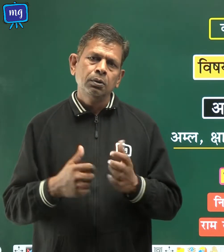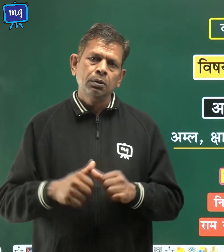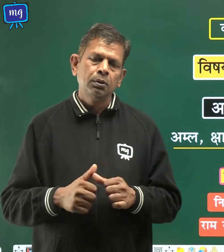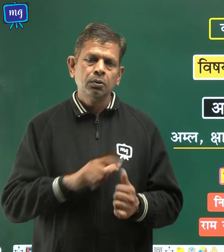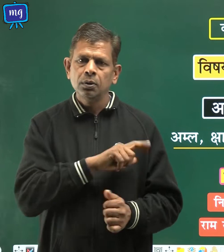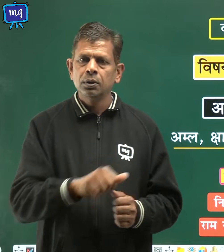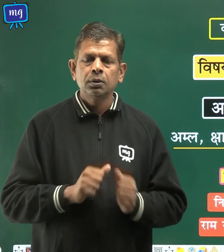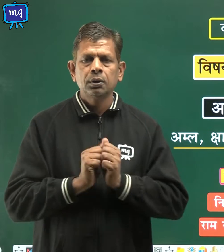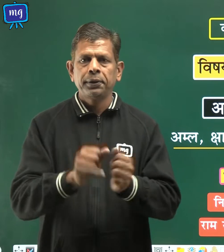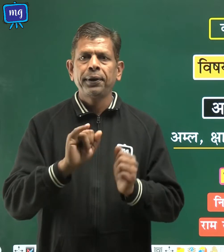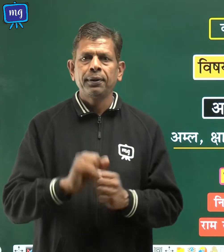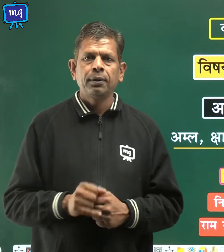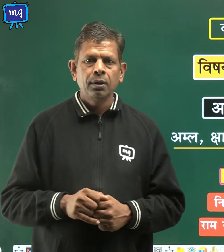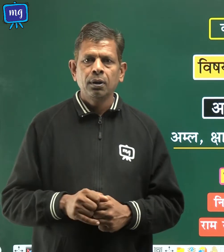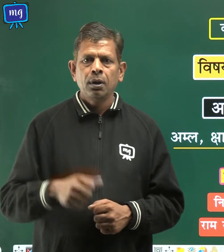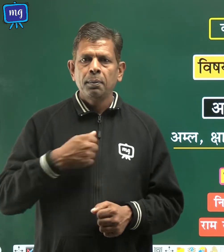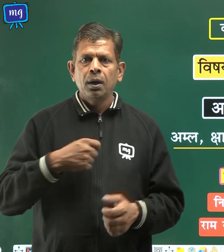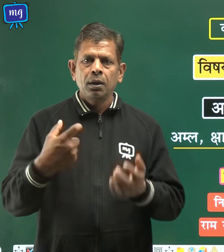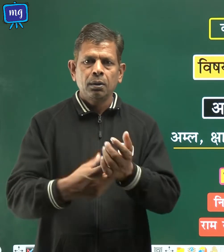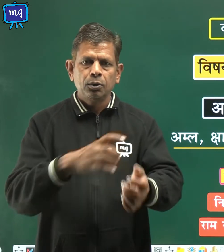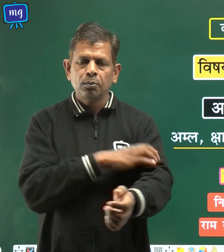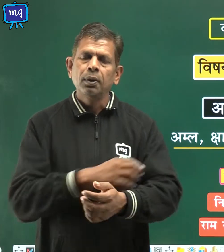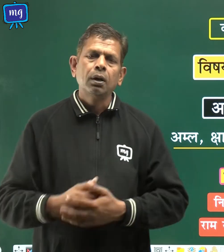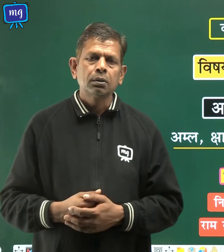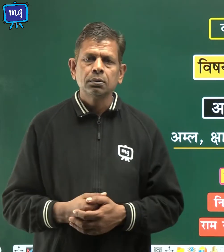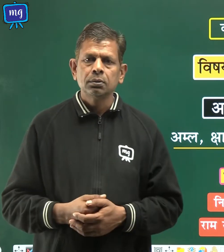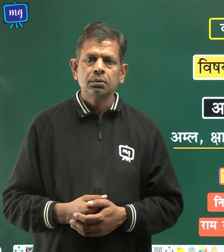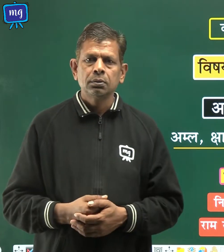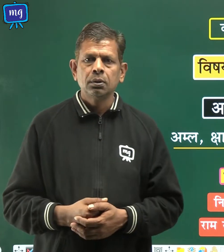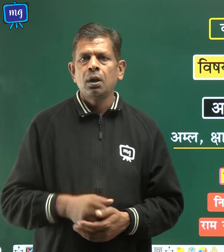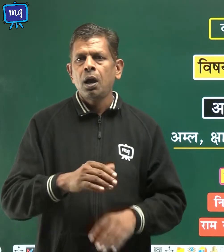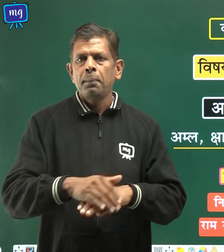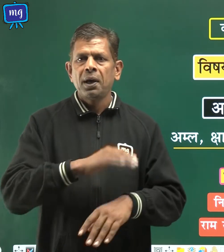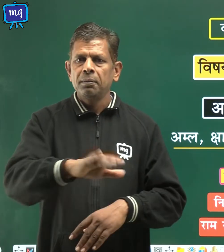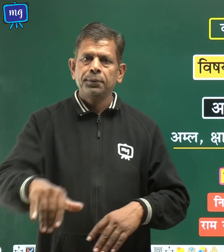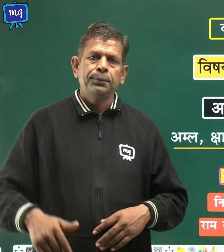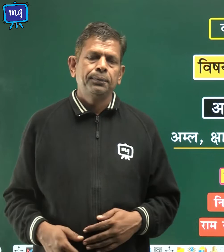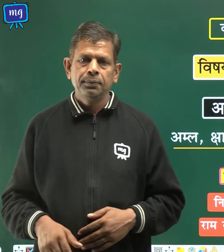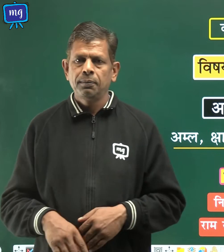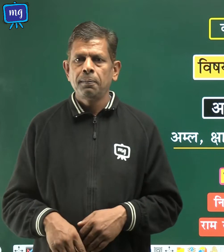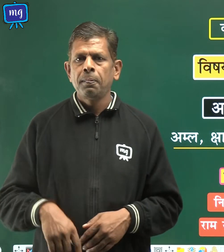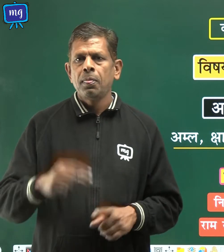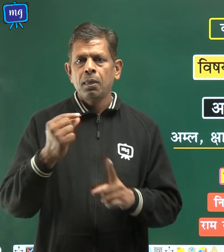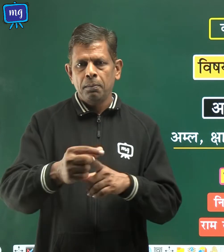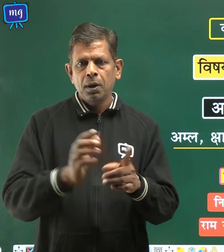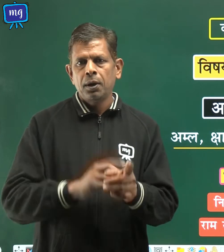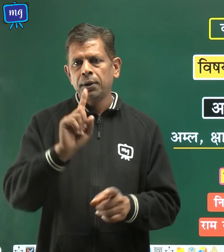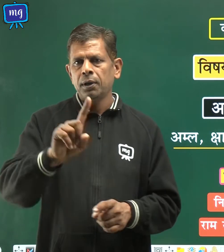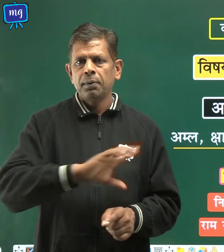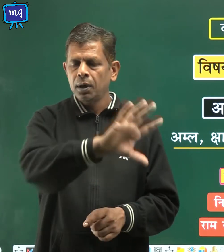और मेरे साथ हैं रामस्वरूप कुमार। प्यारे बच्चों, भाग 1 में हमने